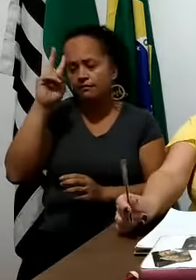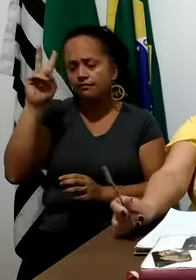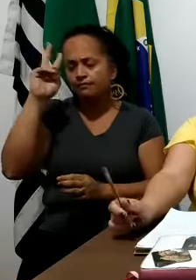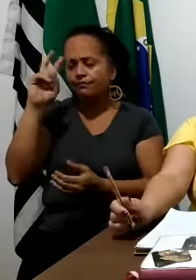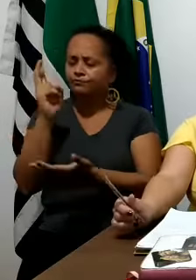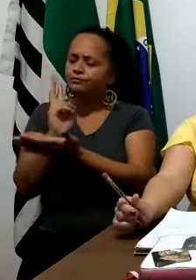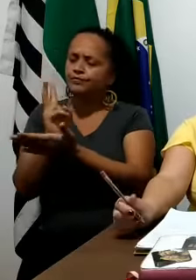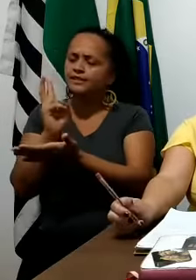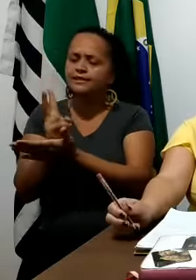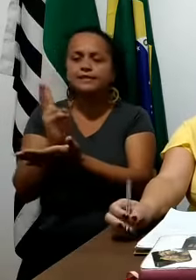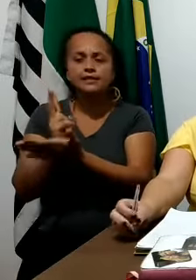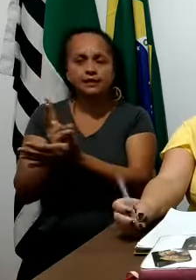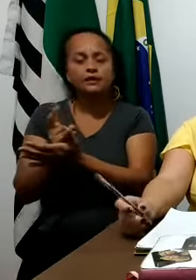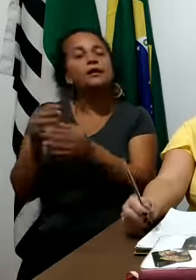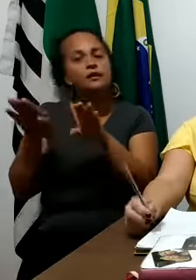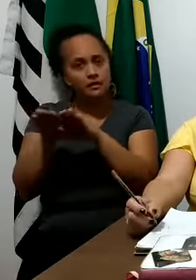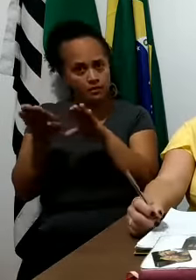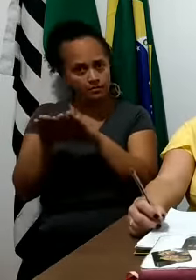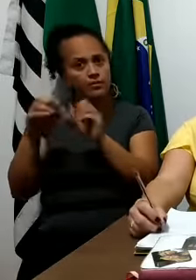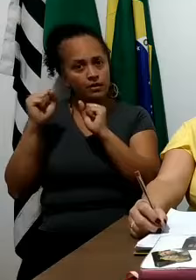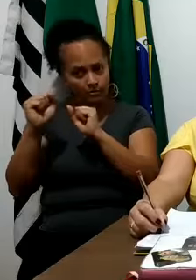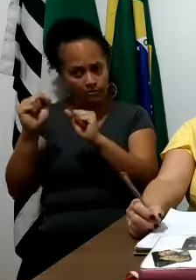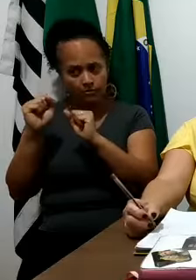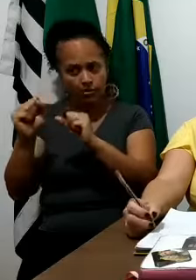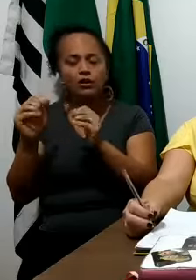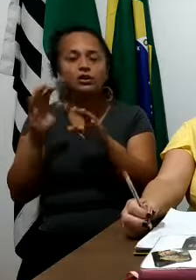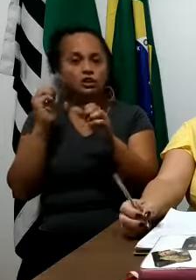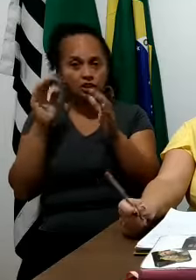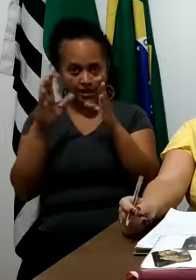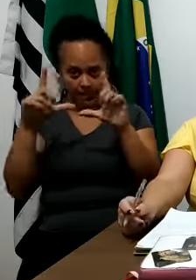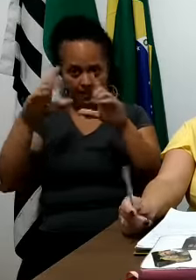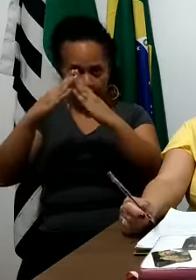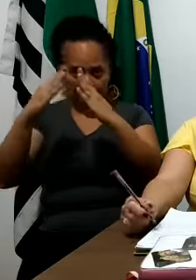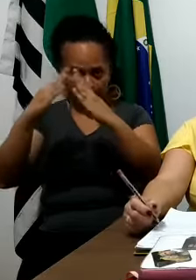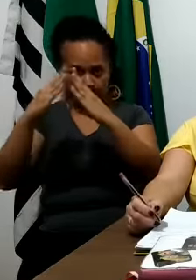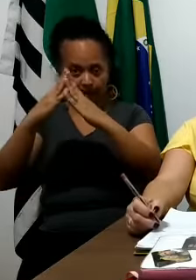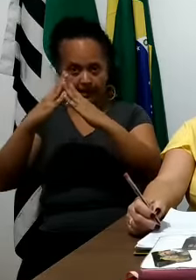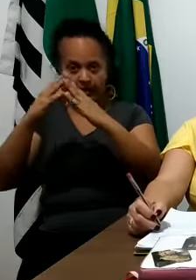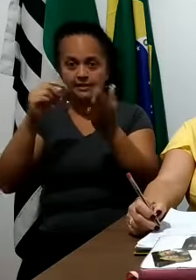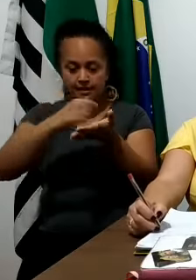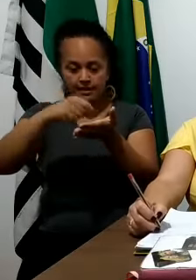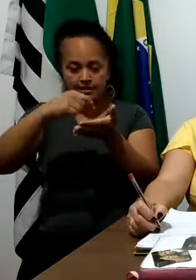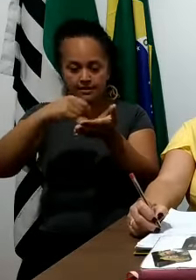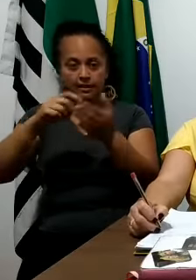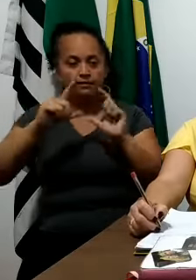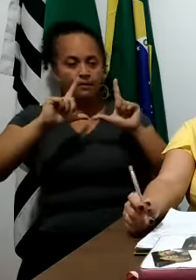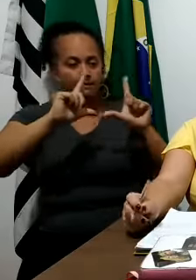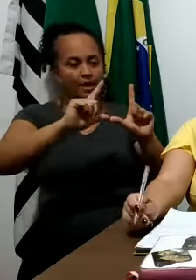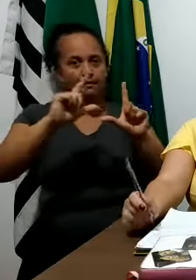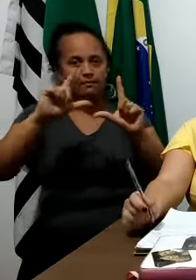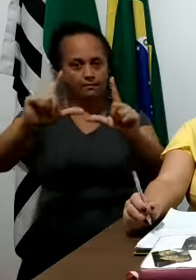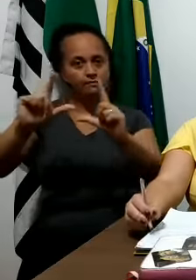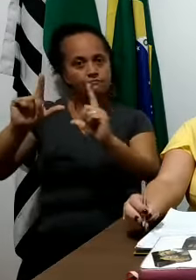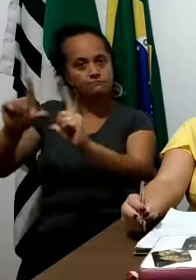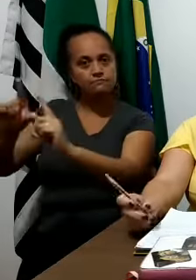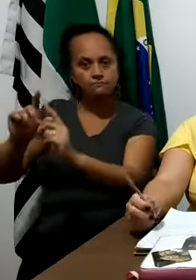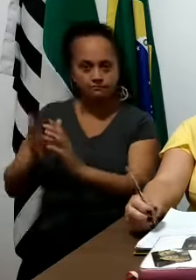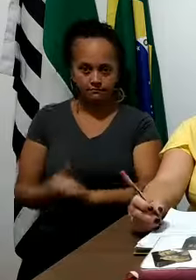Escreva-as nos batentes das portas de sua casa e em seus portões. Amém? Glória a Deus,